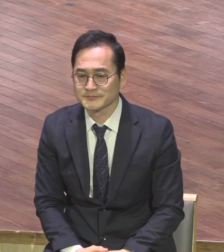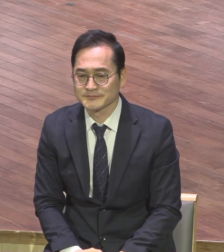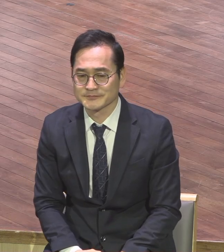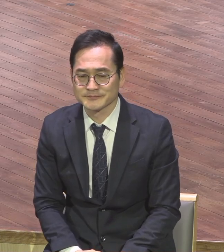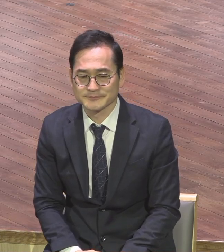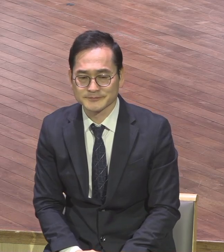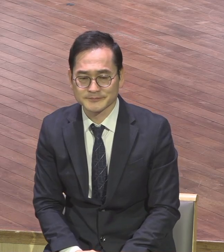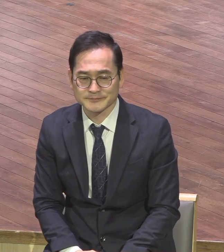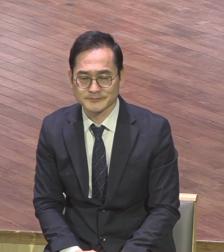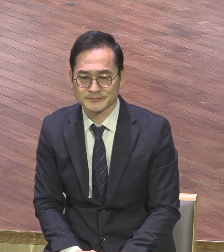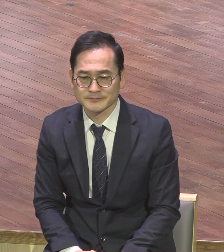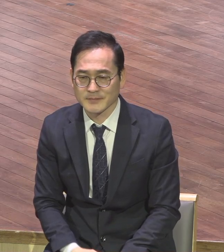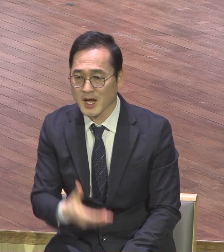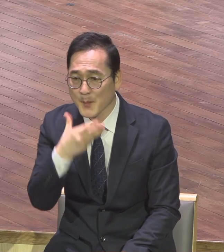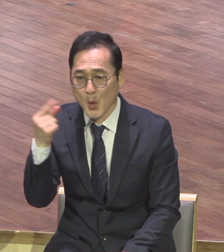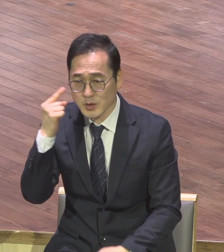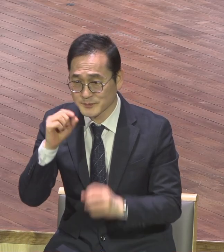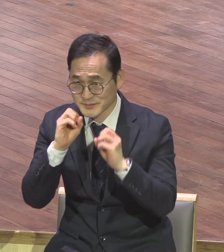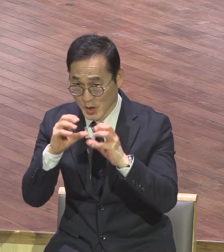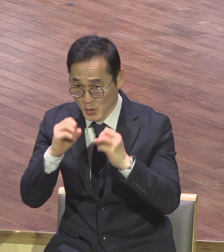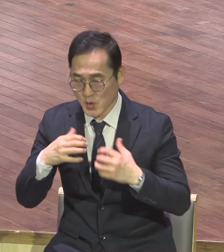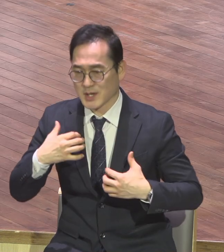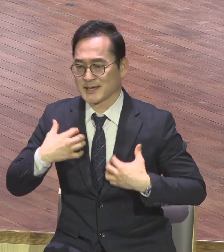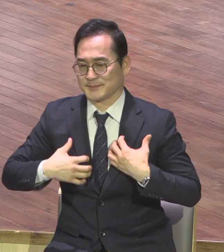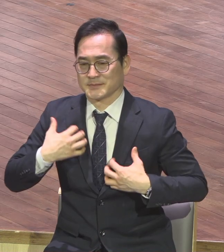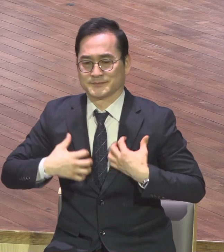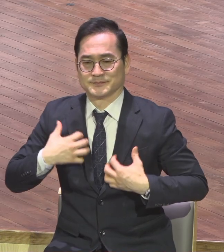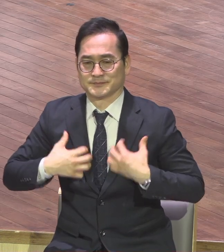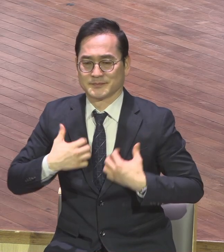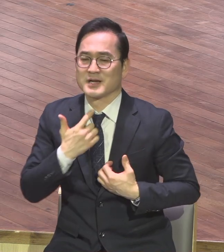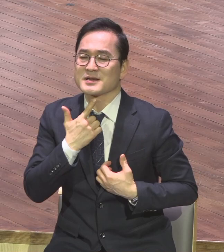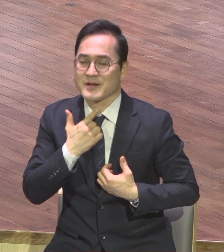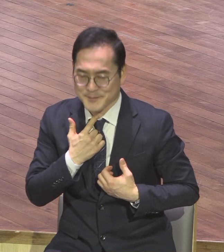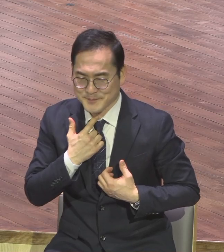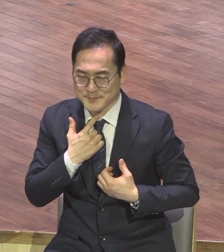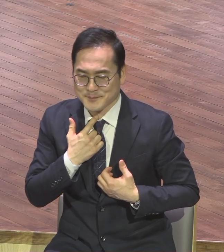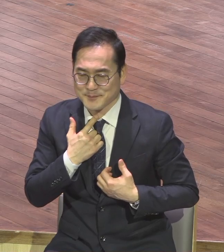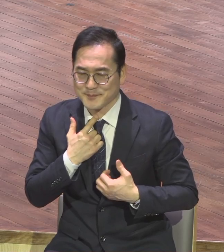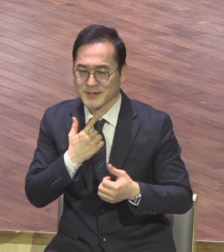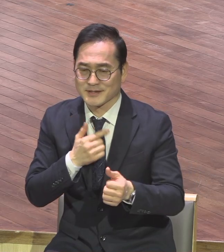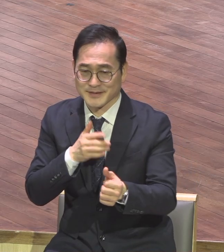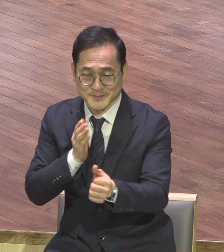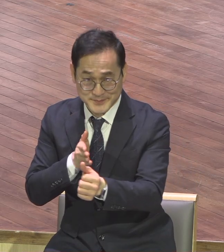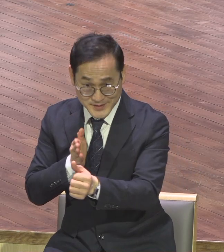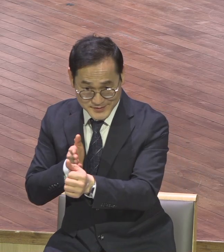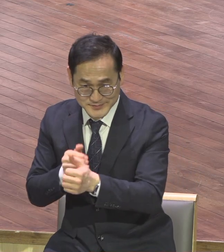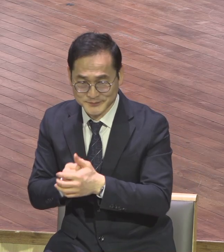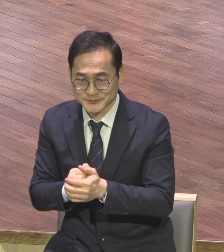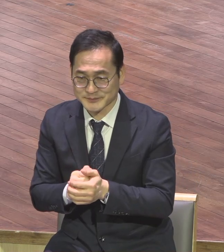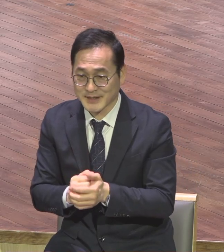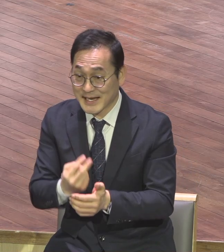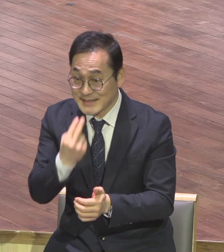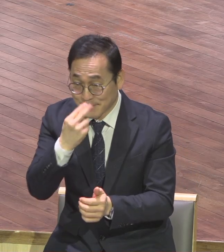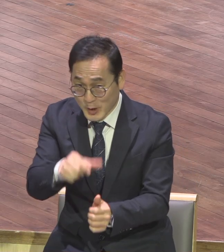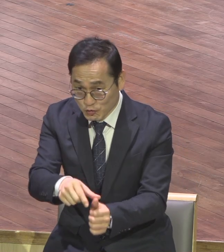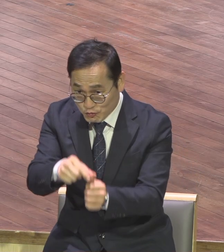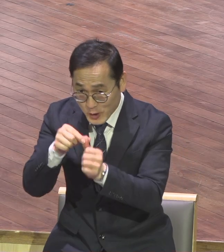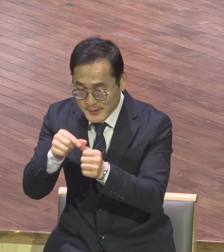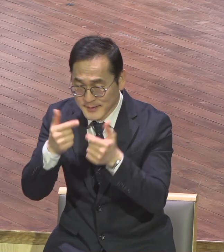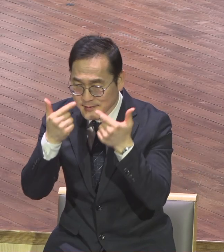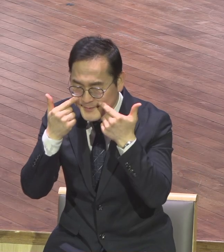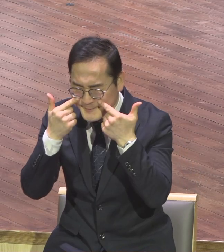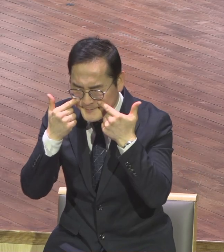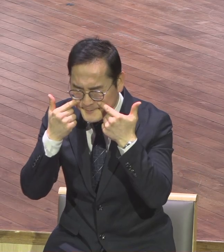성도들 복음 전파의 기쁨을 맛볼 수 있는 이 기회를 분명히 붙잡고 모두가 다 생명 살리는